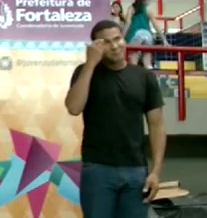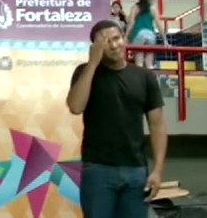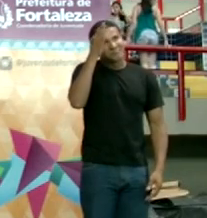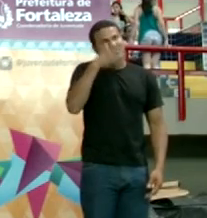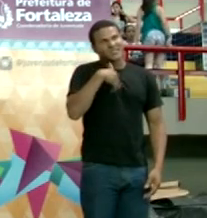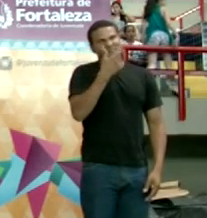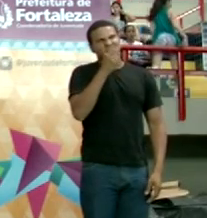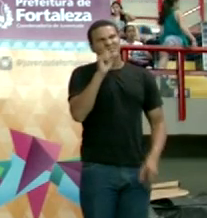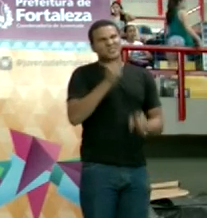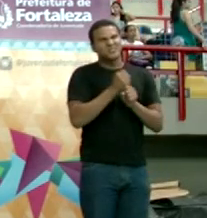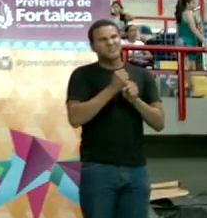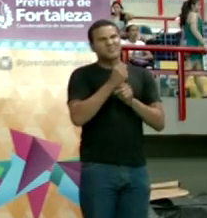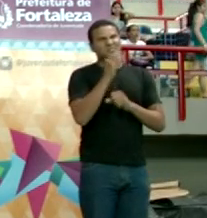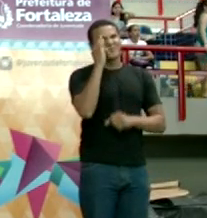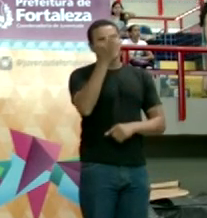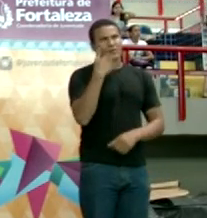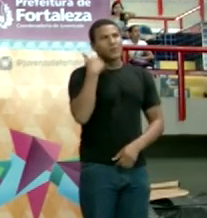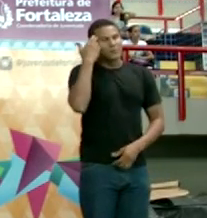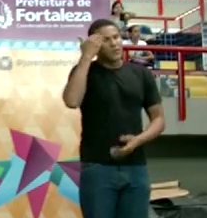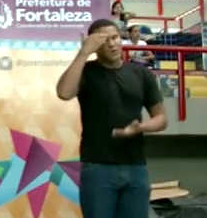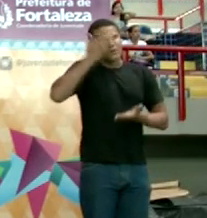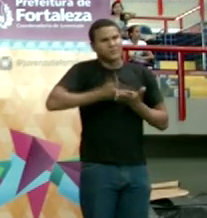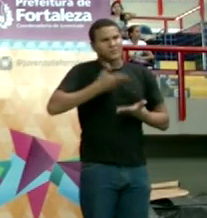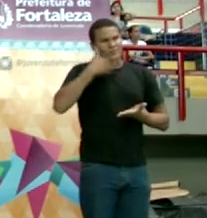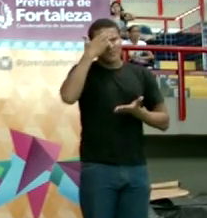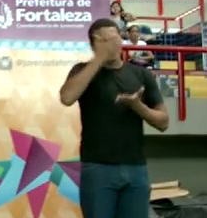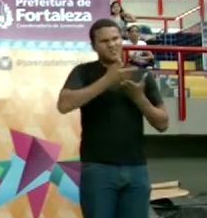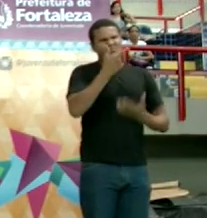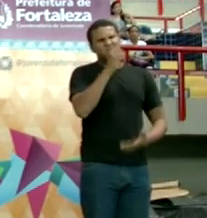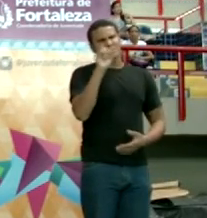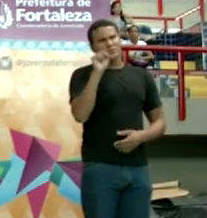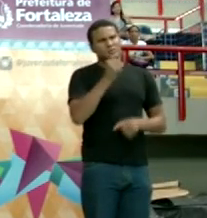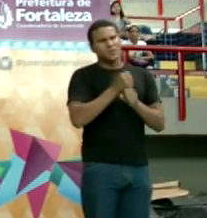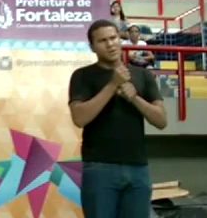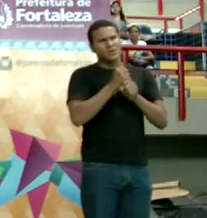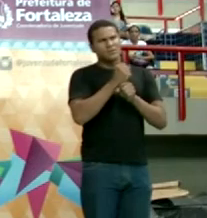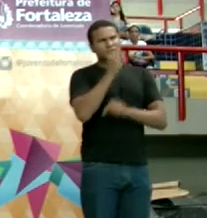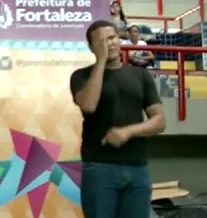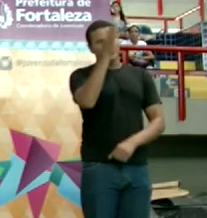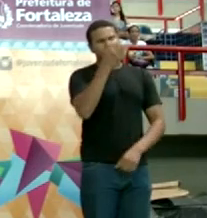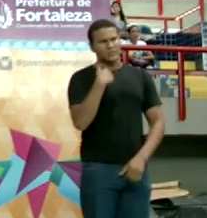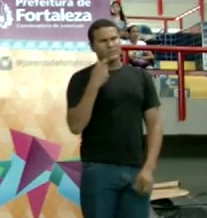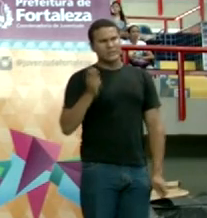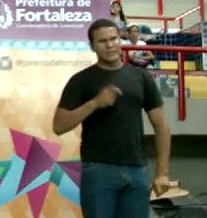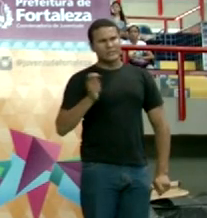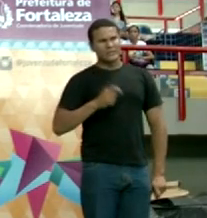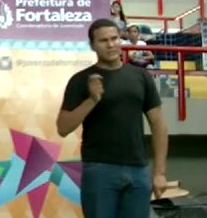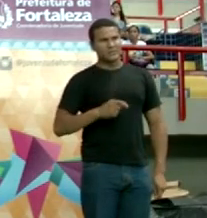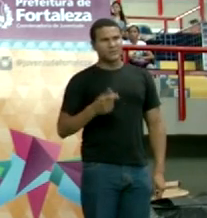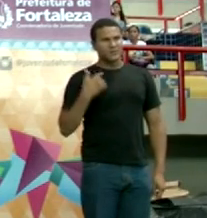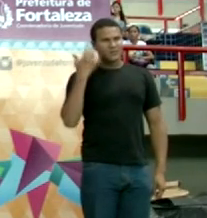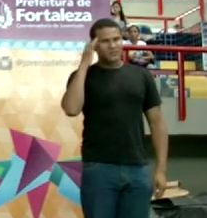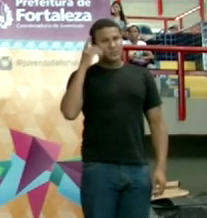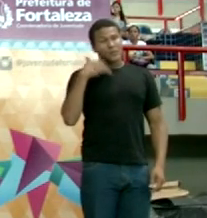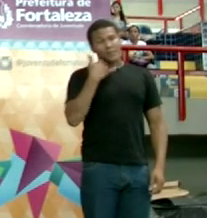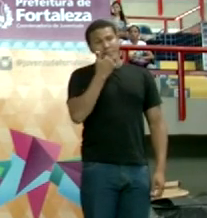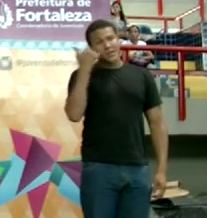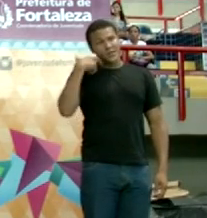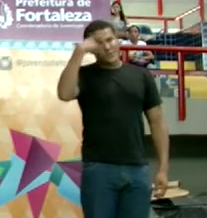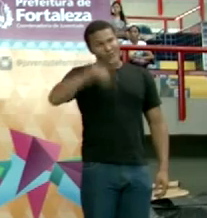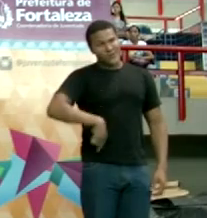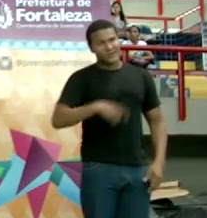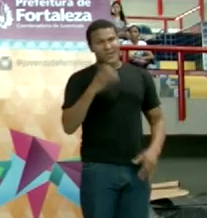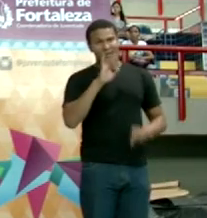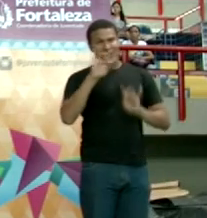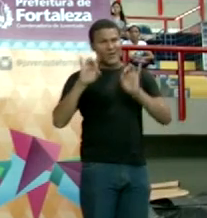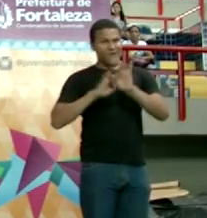anos. Bora, mas eu acredito, um dia isso vai acontecer. Só depende da gente, né? Também a gente não faz nem a nossa parte, aí